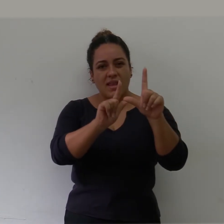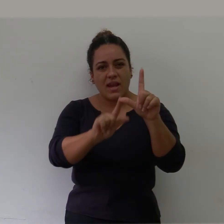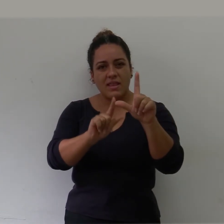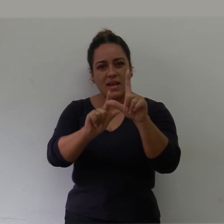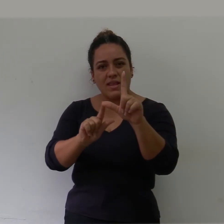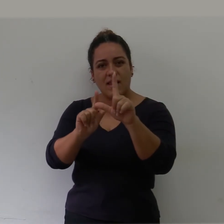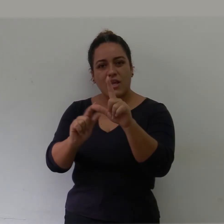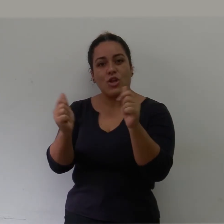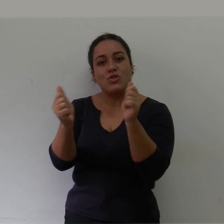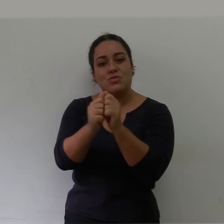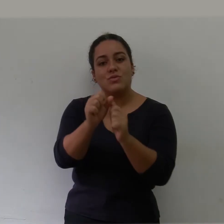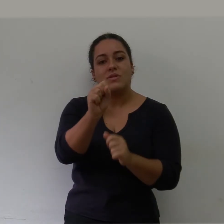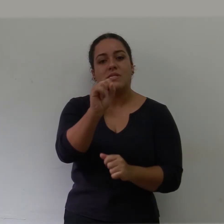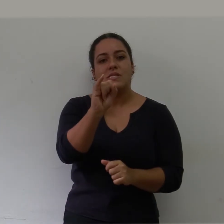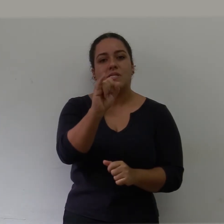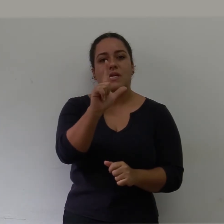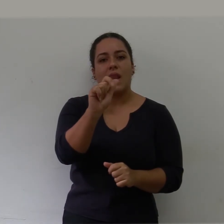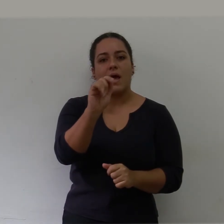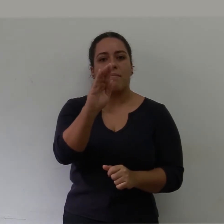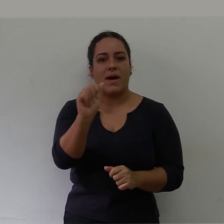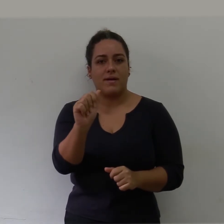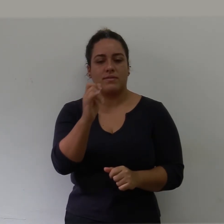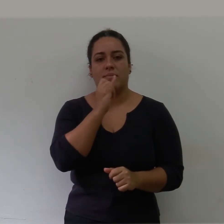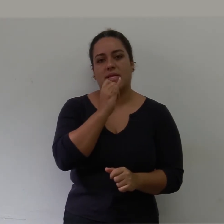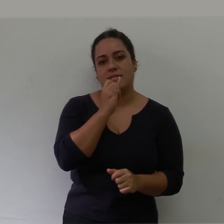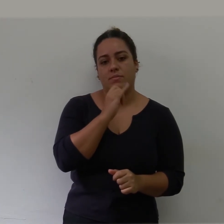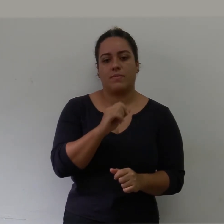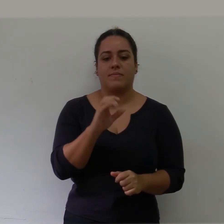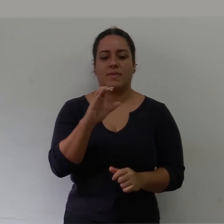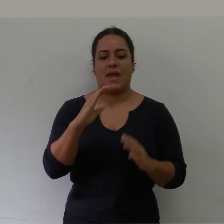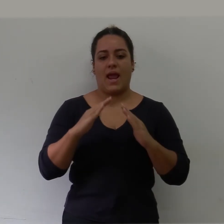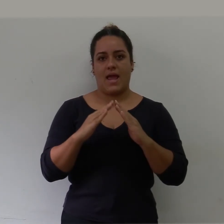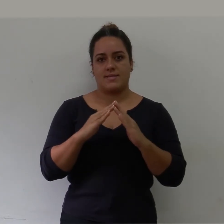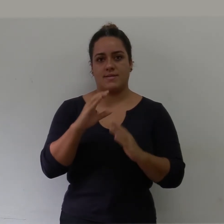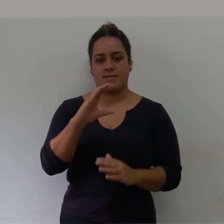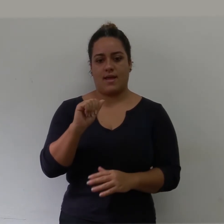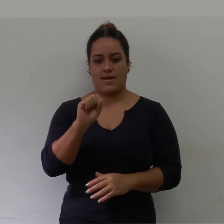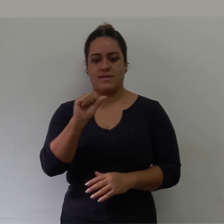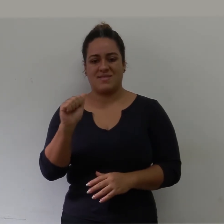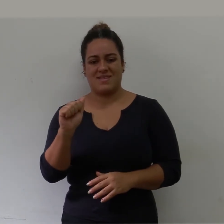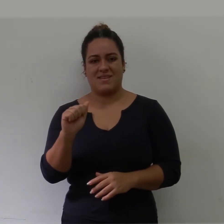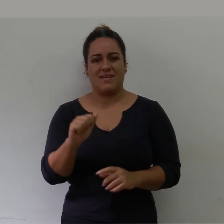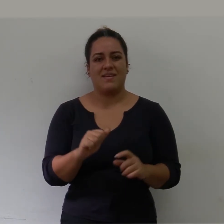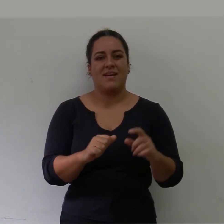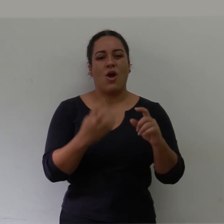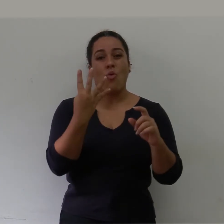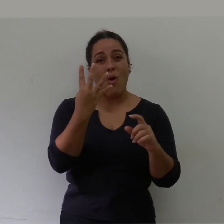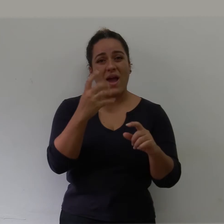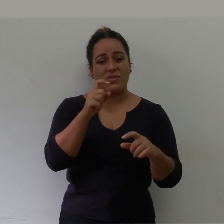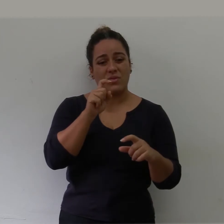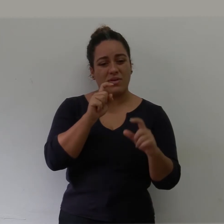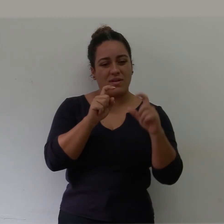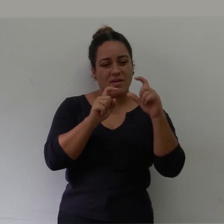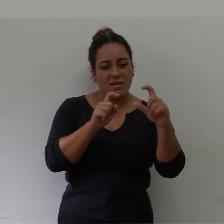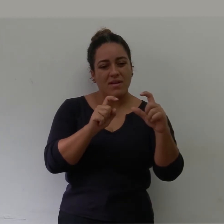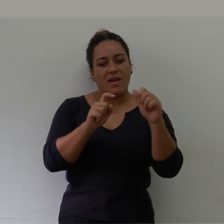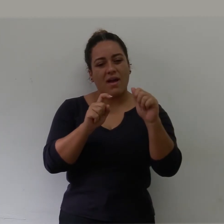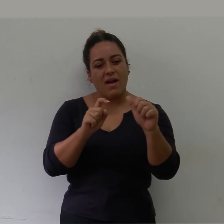letra tem as sílabas. Então, por exemplo, para mim digitar casa, eu não preciso dar 4